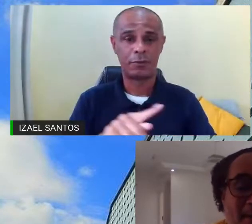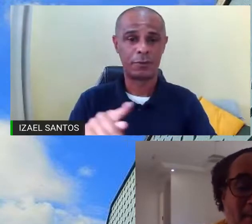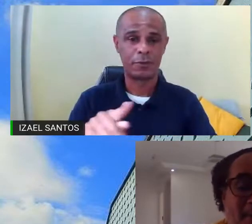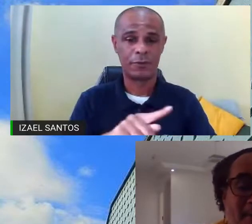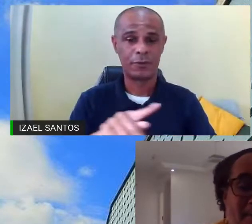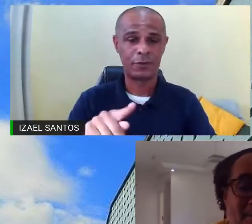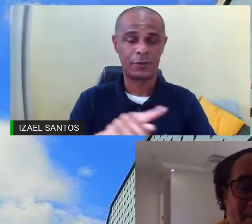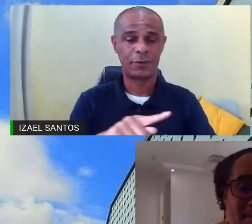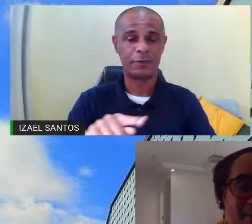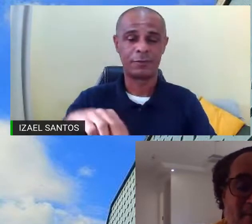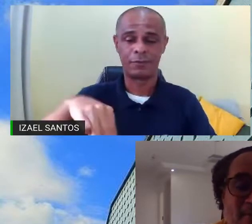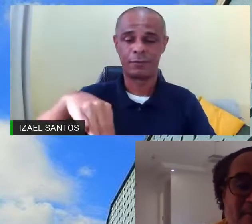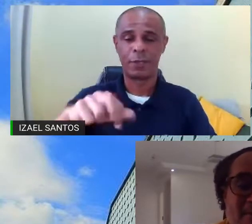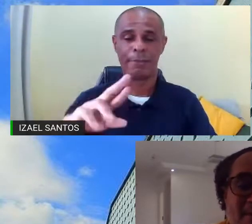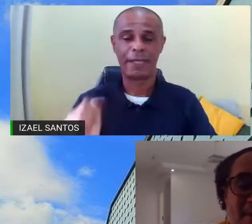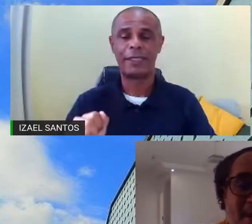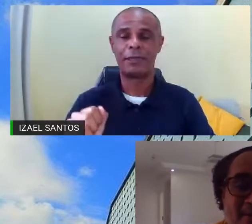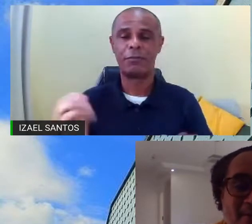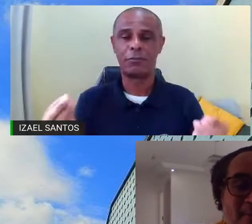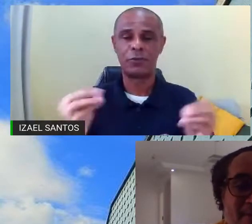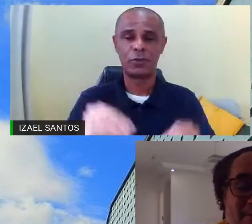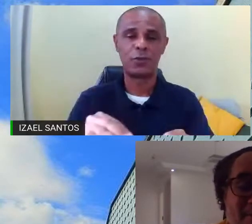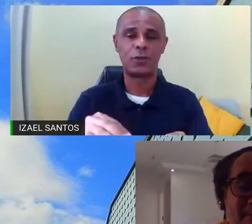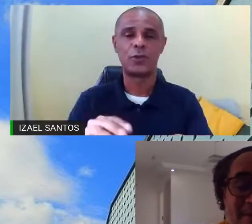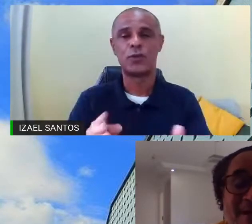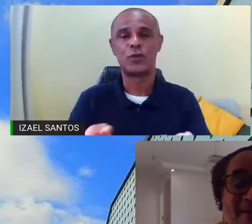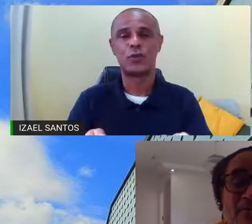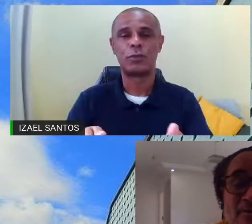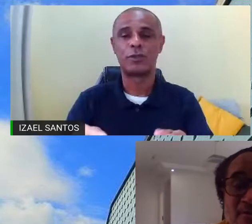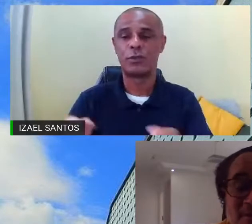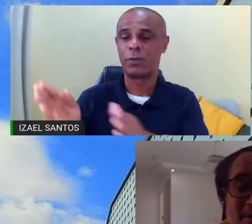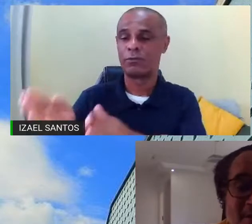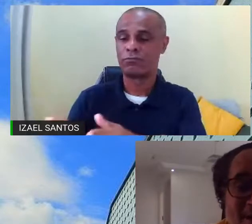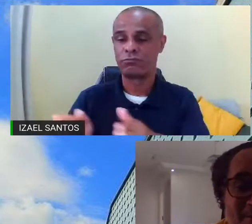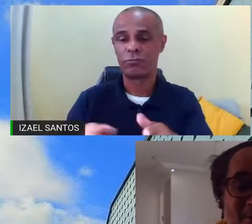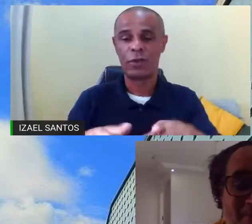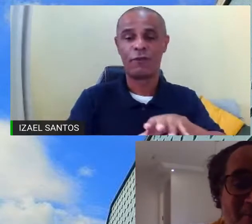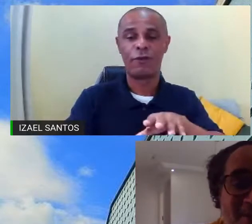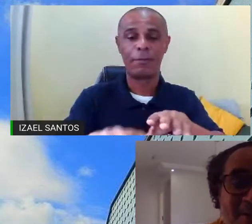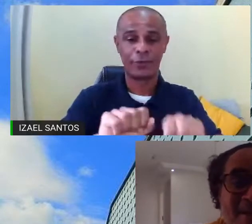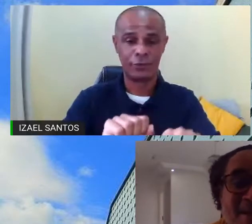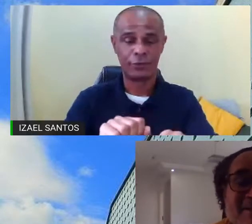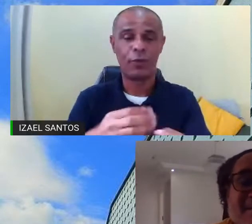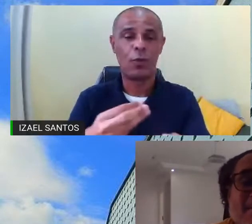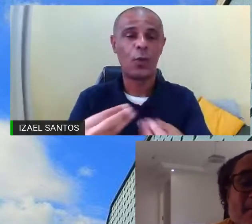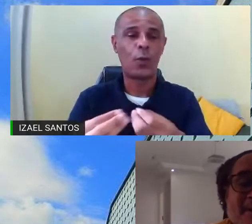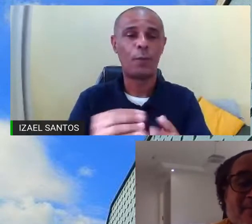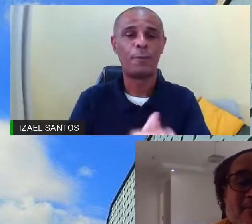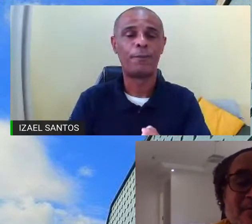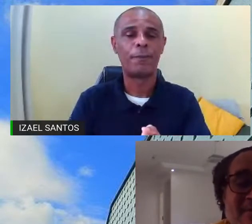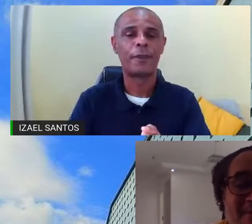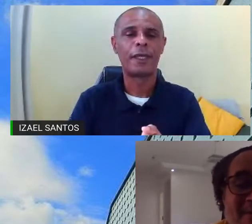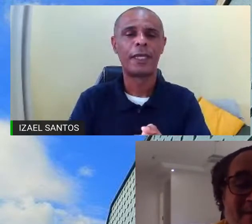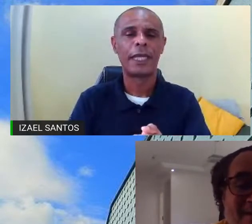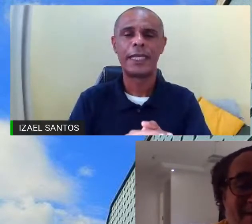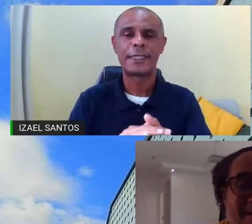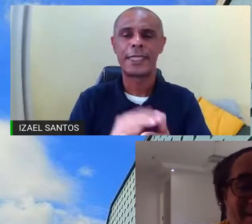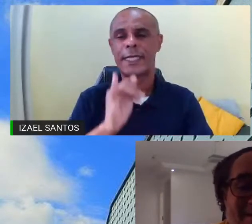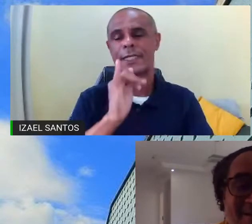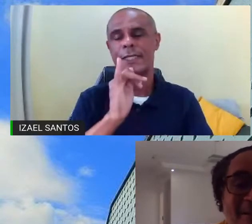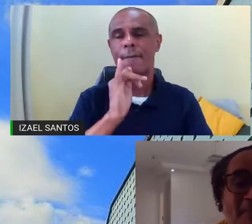questão importantíssima sobre os itinerários formativos, aliás, não só sobre os itinerários, né, professora Maria? Essas apropriações